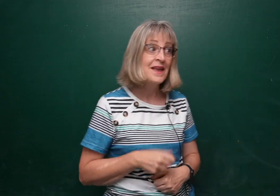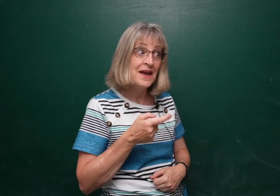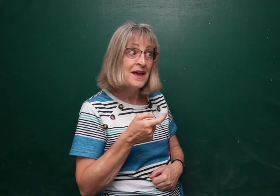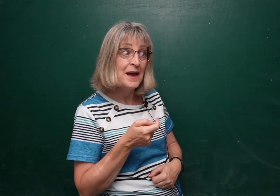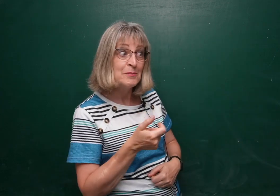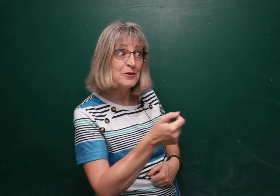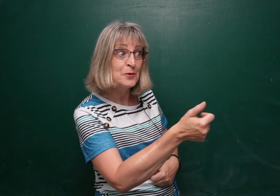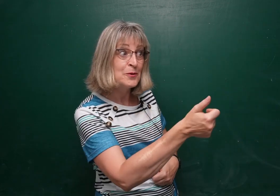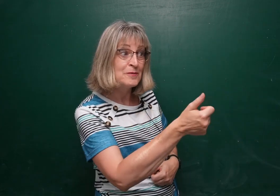Bientôt.